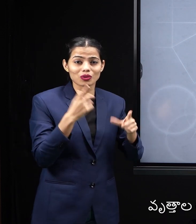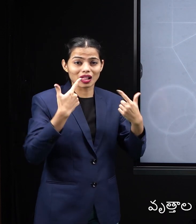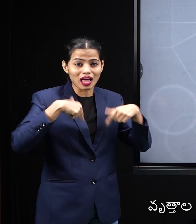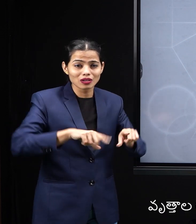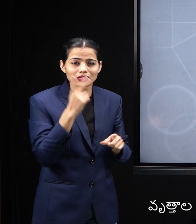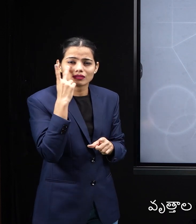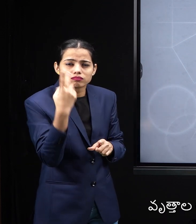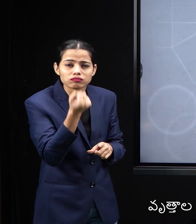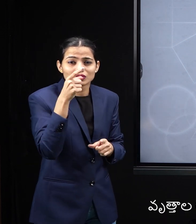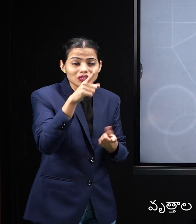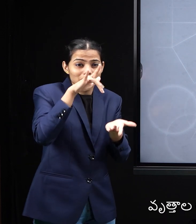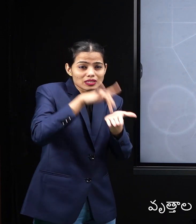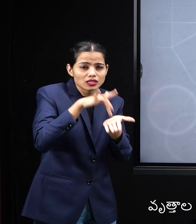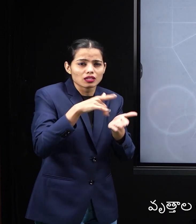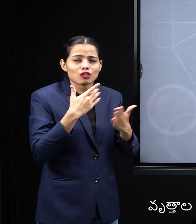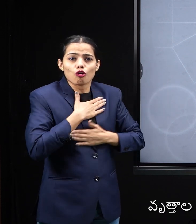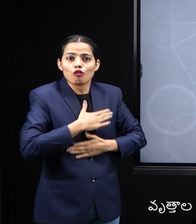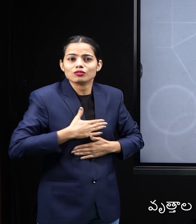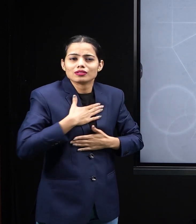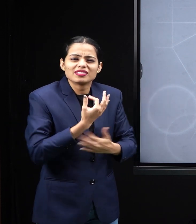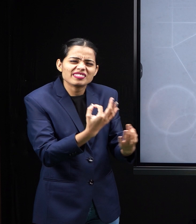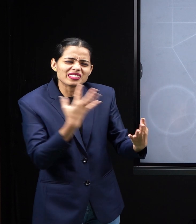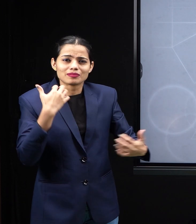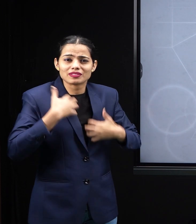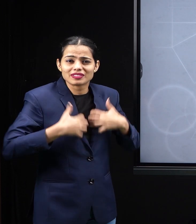వృత్తాల రాజ్యంలోకి ఖగోళ ప్రయాణాన్ని ప్రారంభిద్దాం.